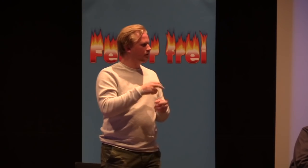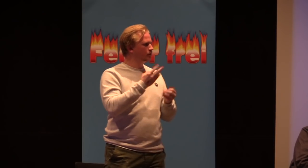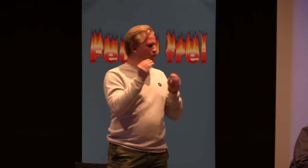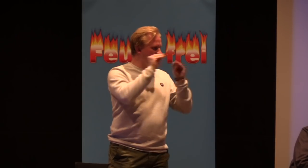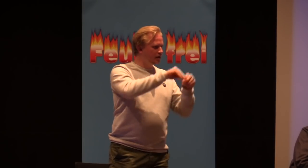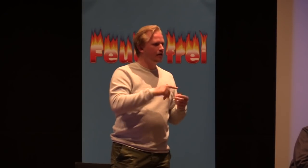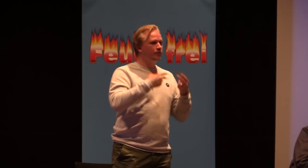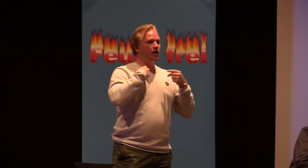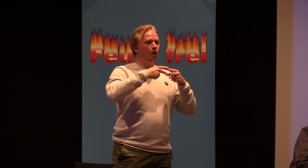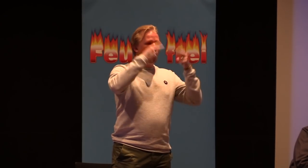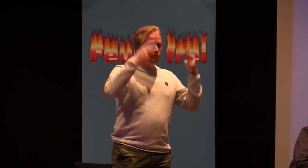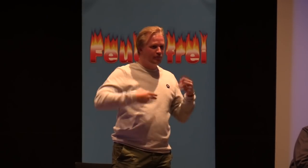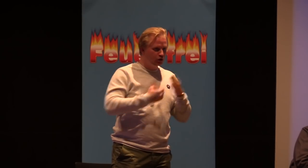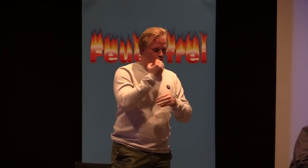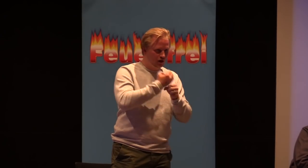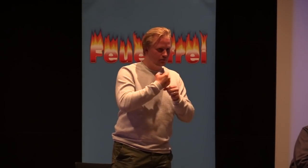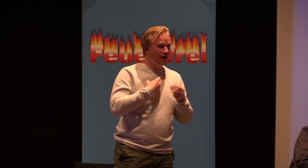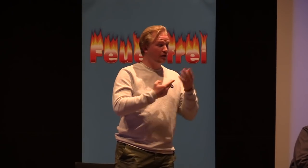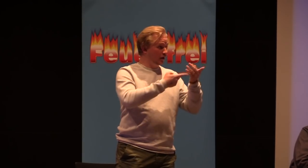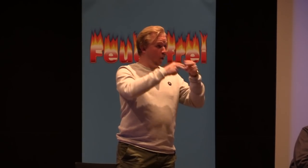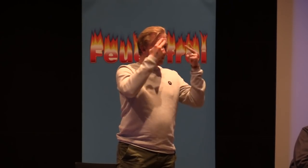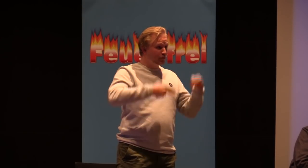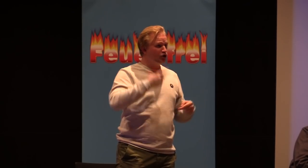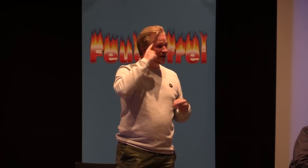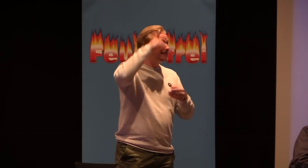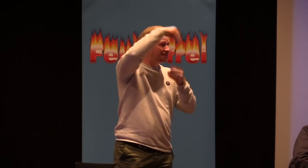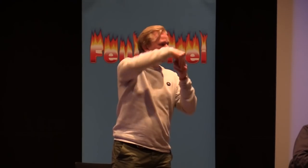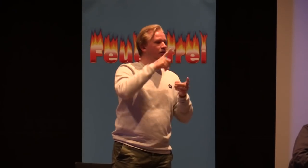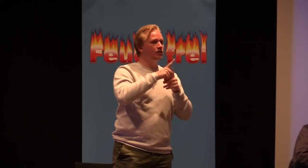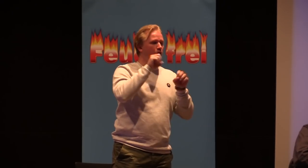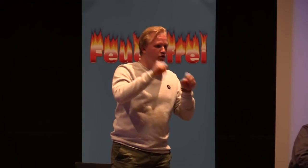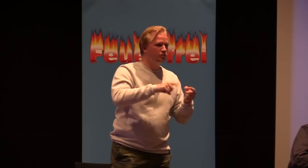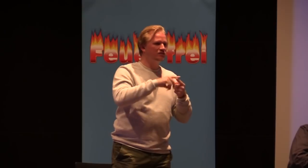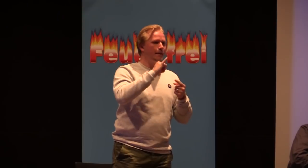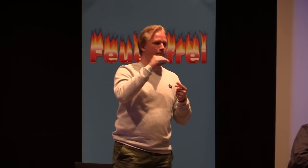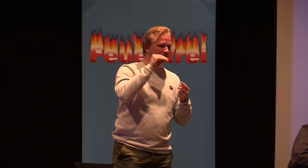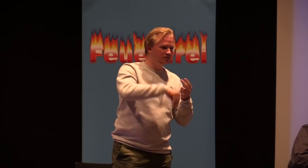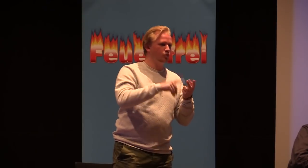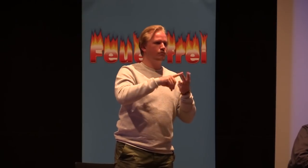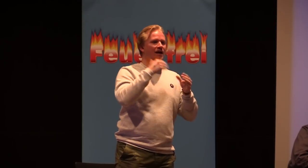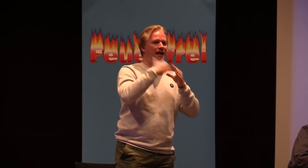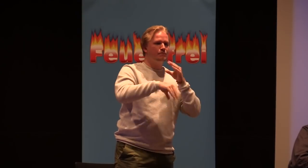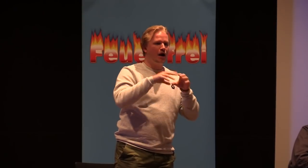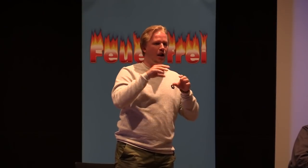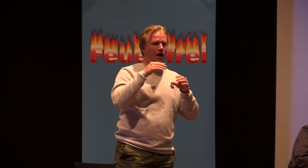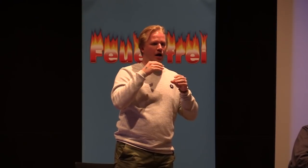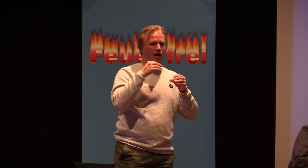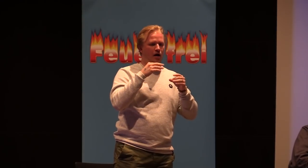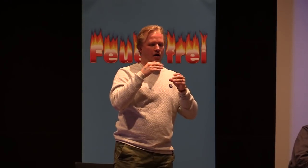voranbringen. Das geht halt los mit Mitgliederverwaltung, Internetseiten etc. pp.,